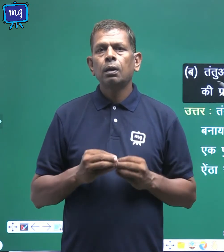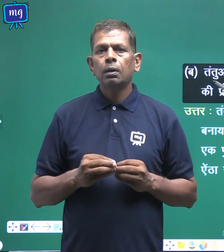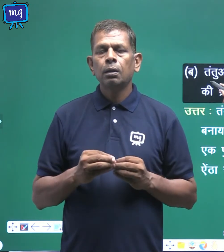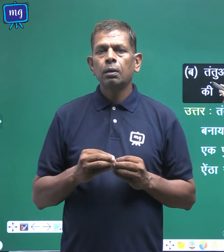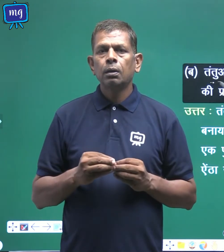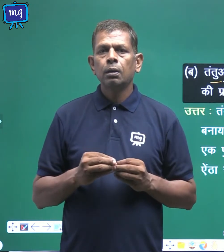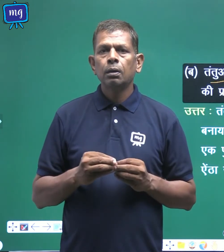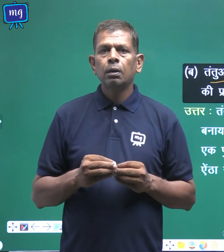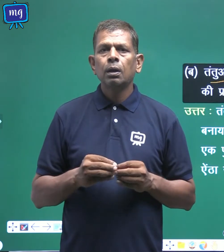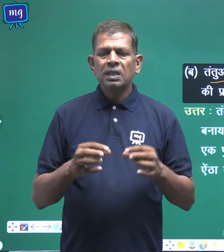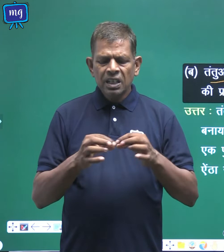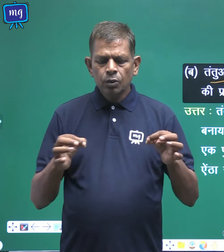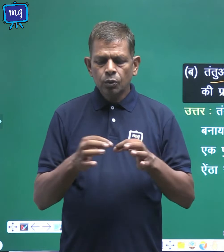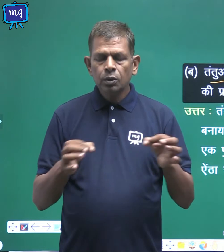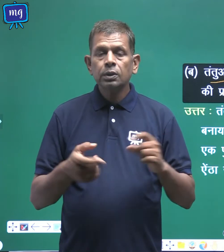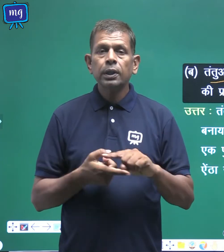तंतुओं से